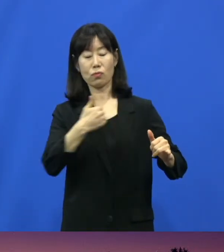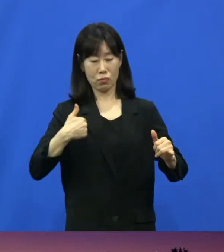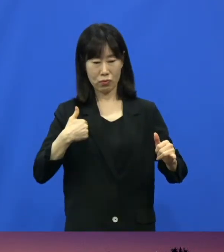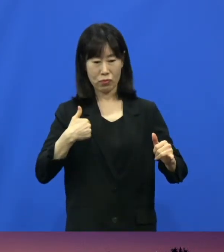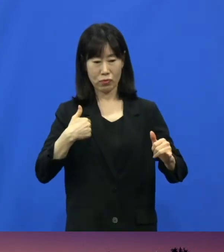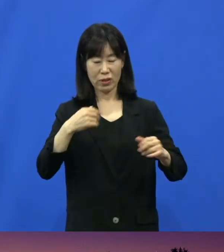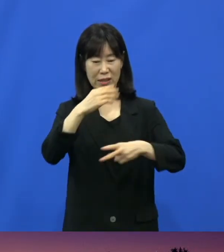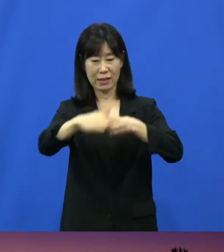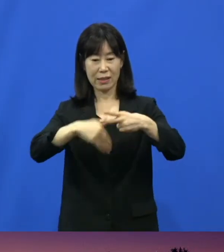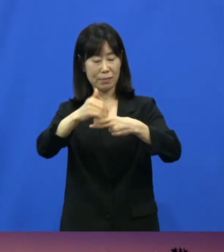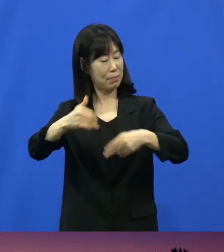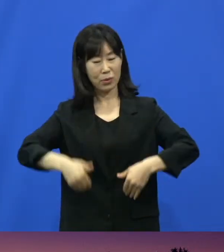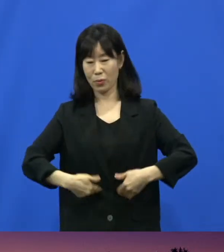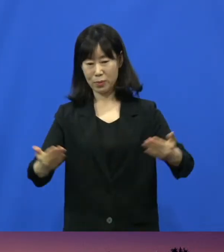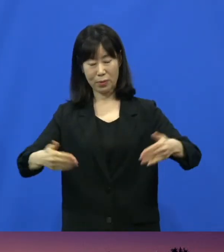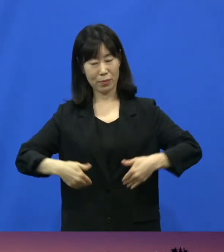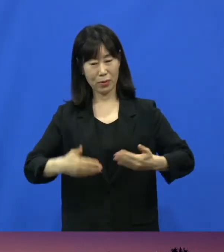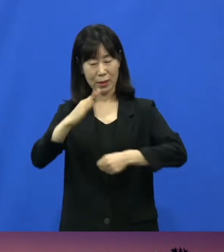것이에요.